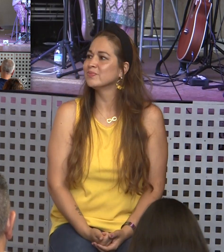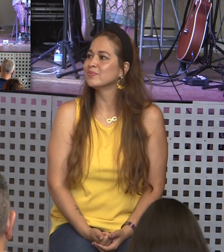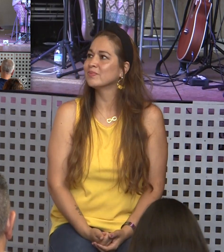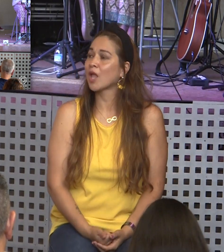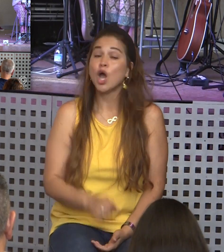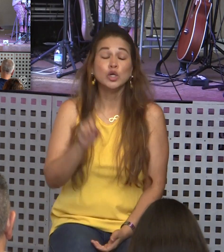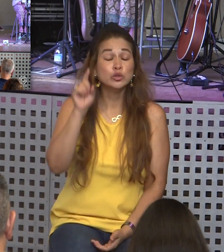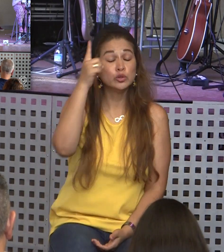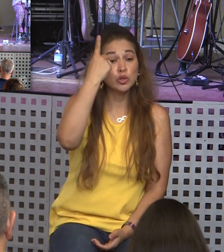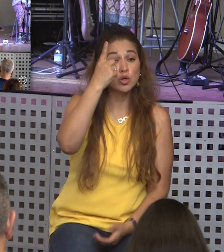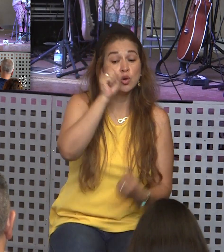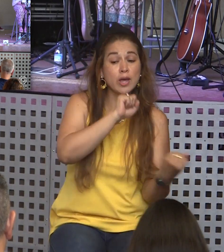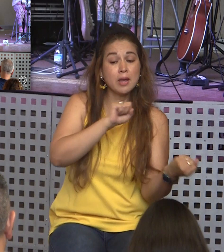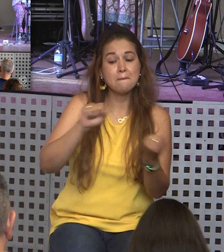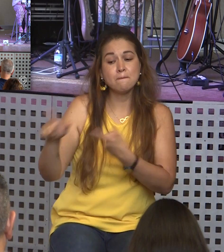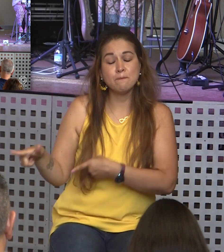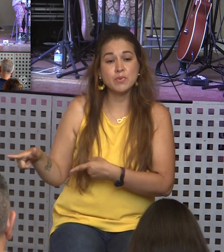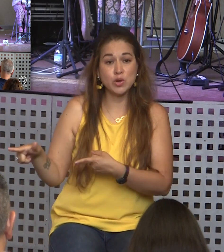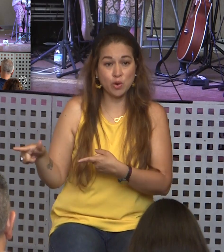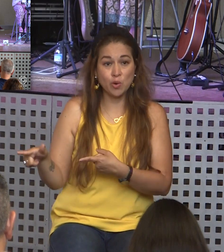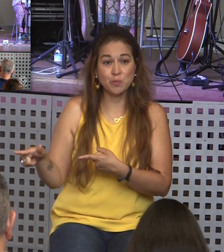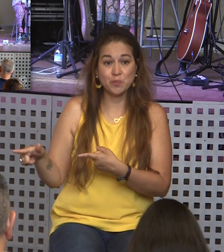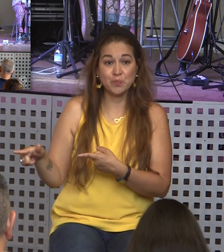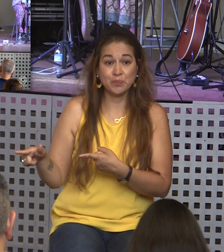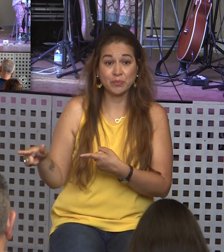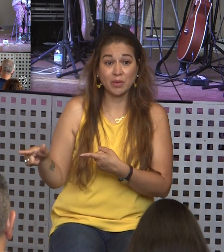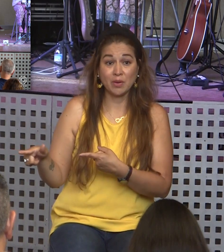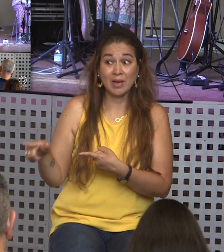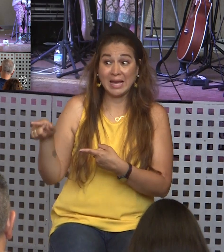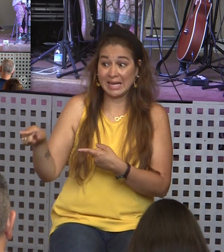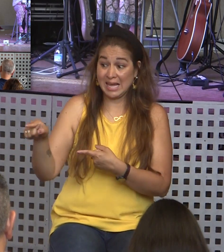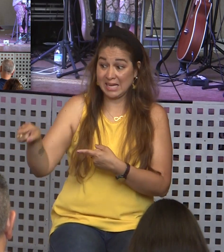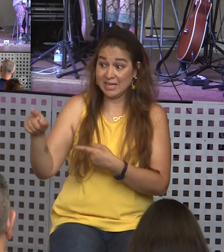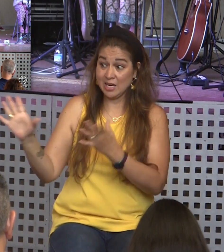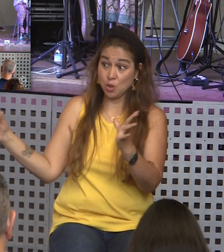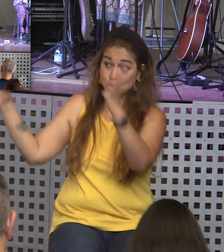que mandó que de las tinieblas resplandeciese la luz.